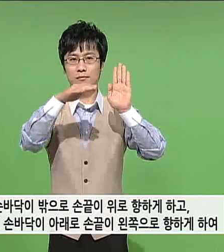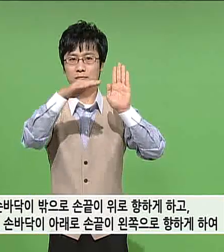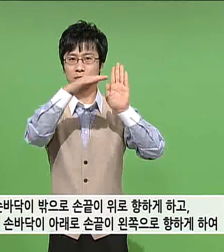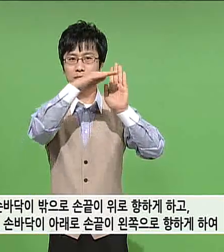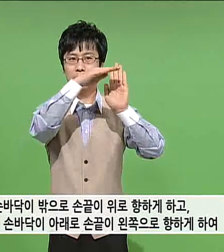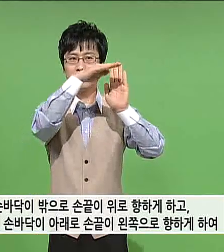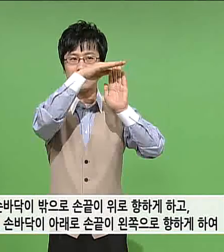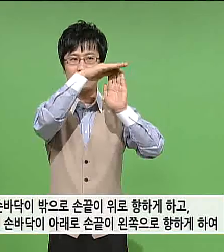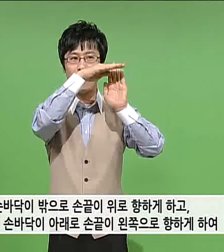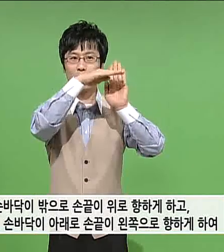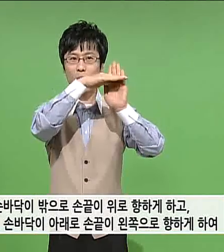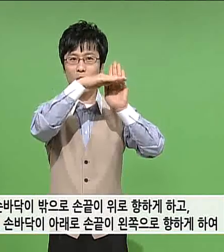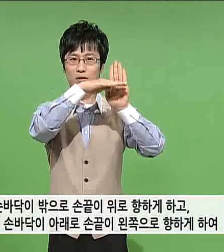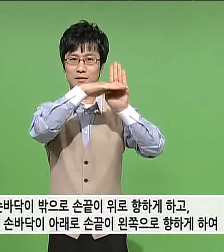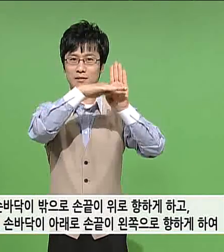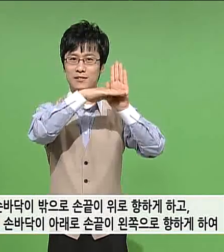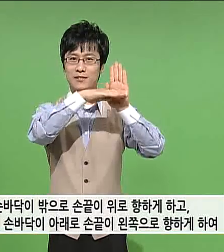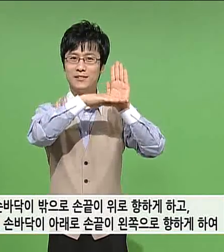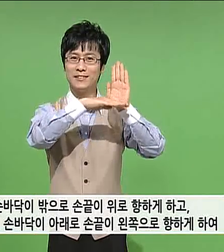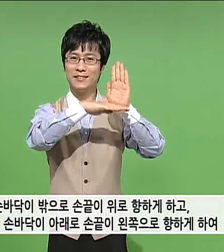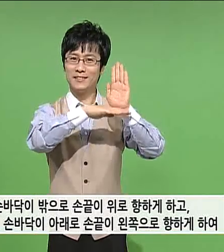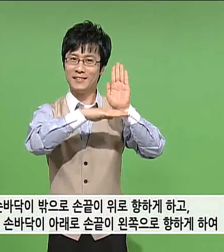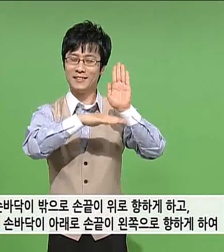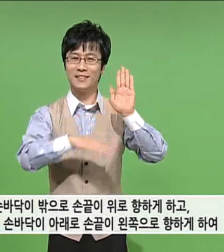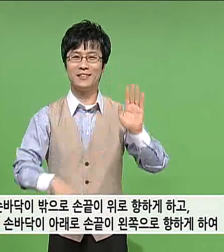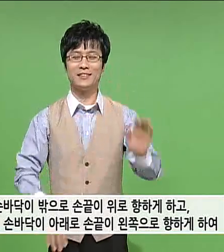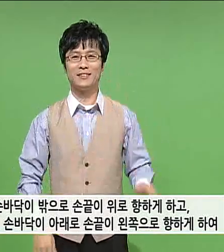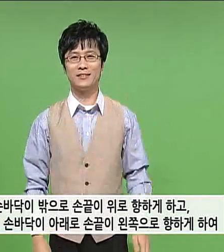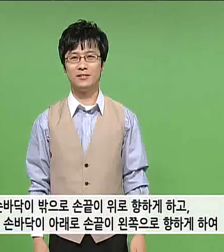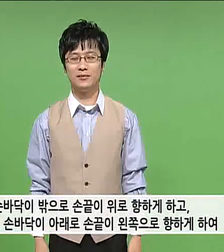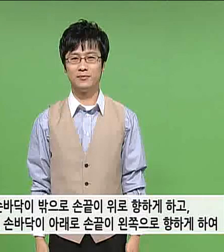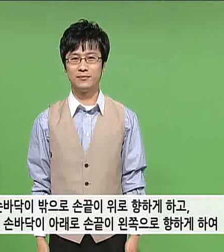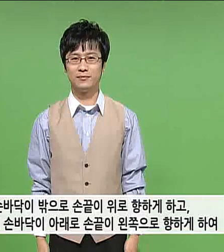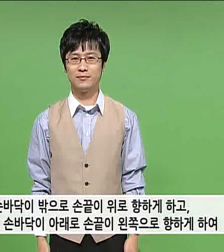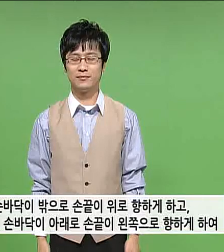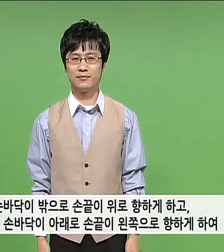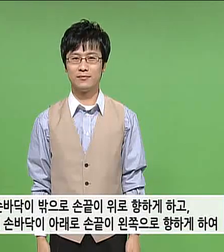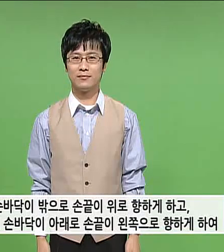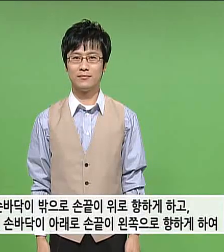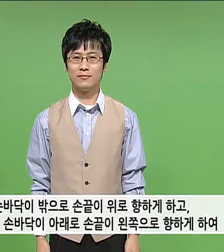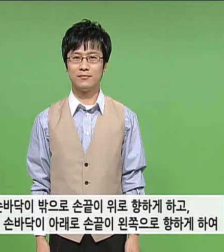왼손바닥 손끝에서부터 됐다 뗐다 하며 아래로 내립니다.